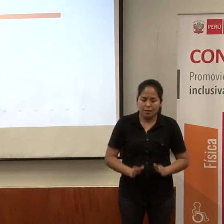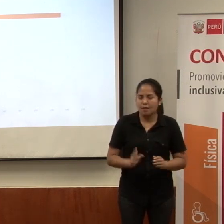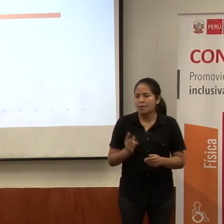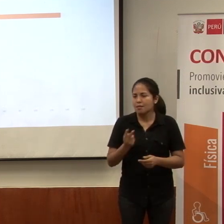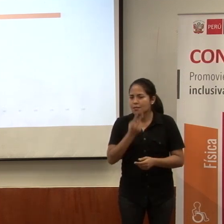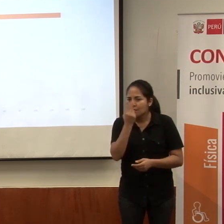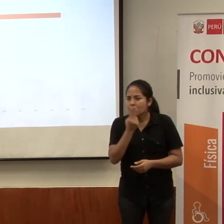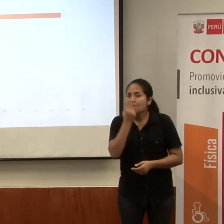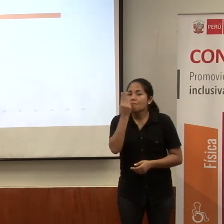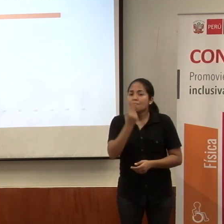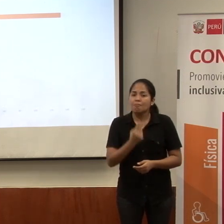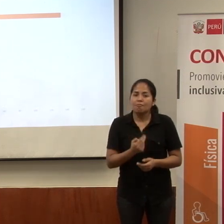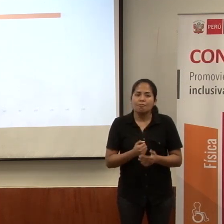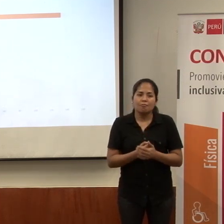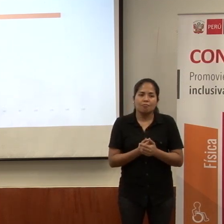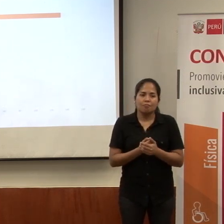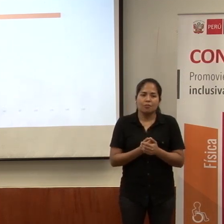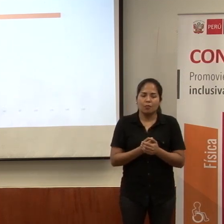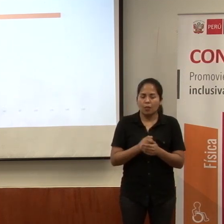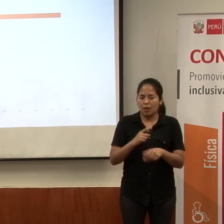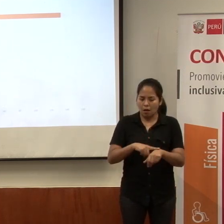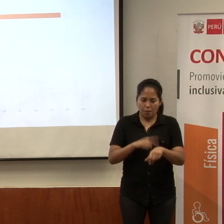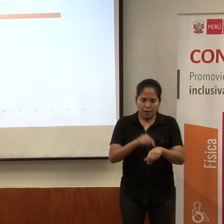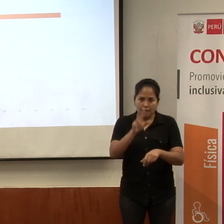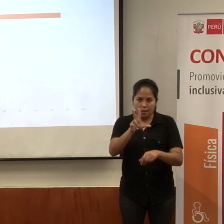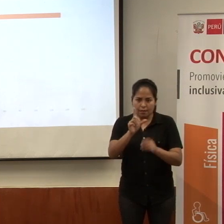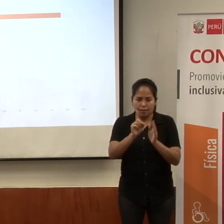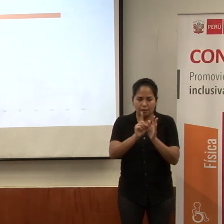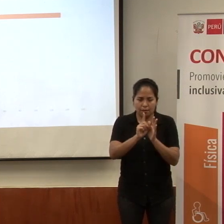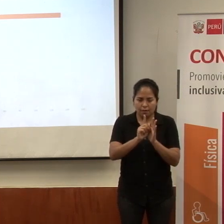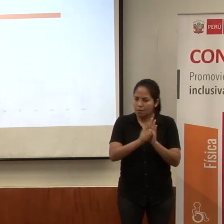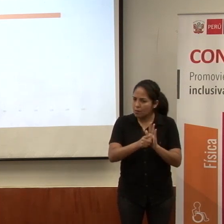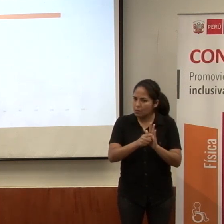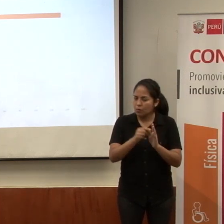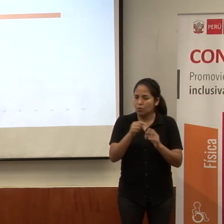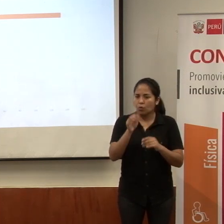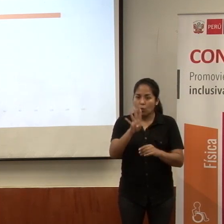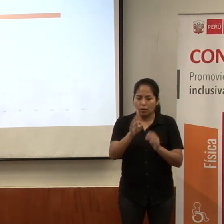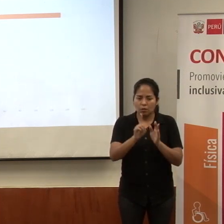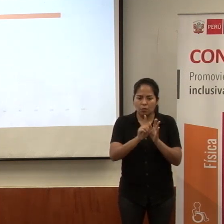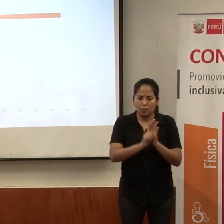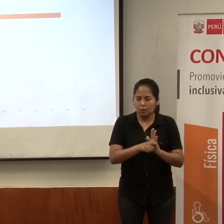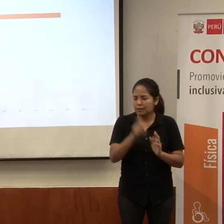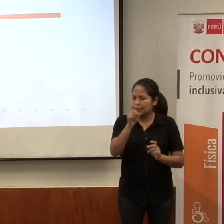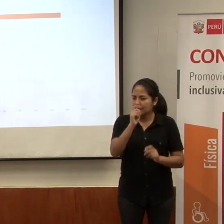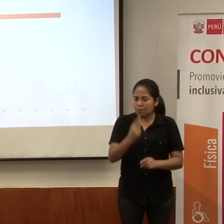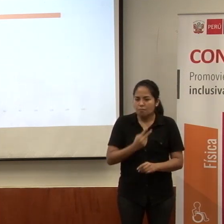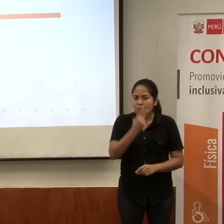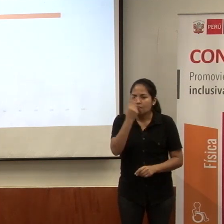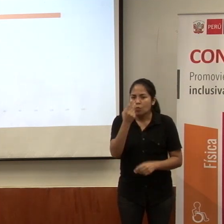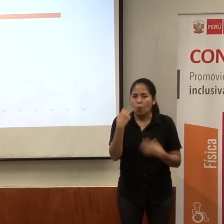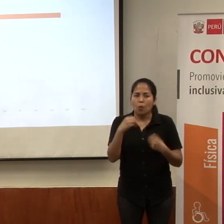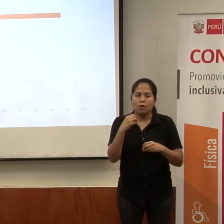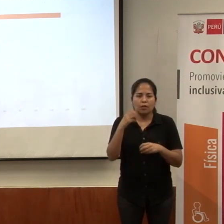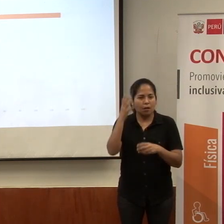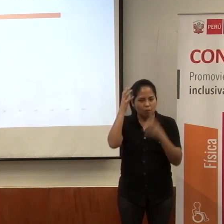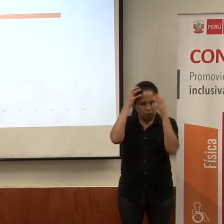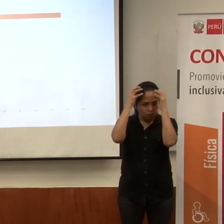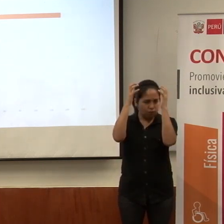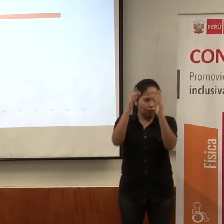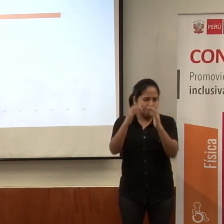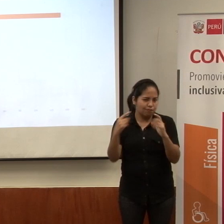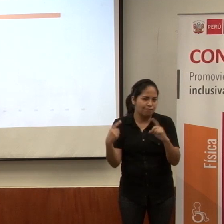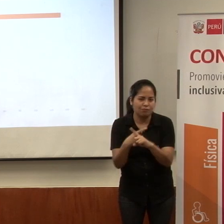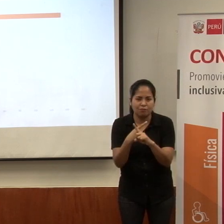respirar. Si los niños no respiran en 3 minutos a 4 minutos, los niños van a tener lesión cerebral severa. Y